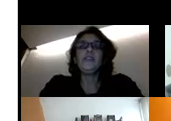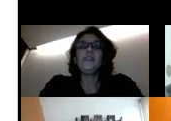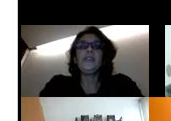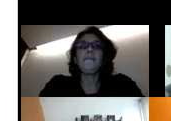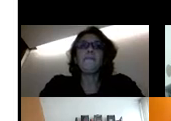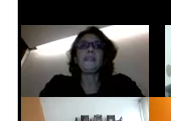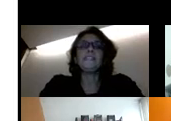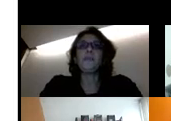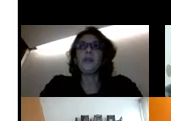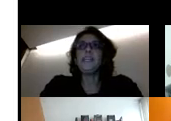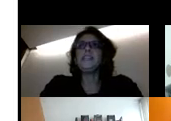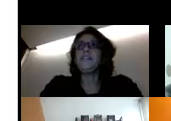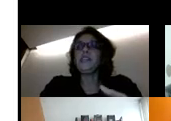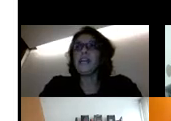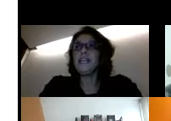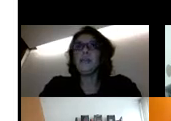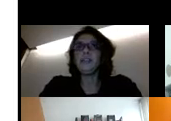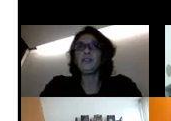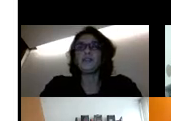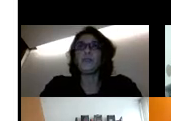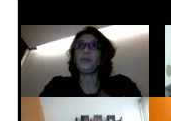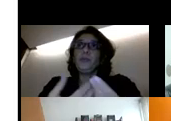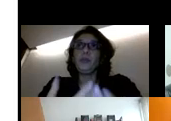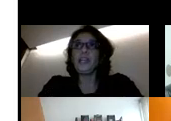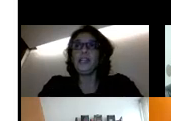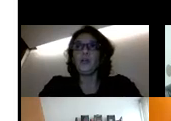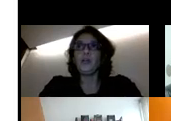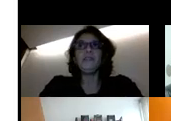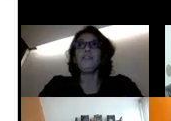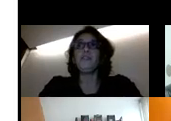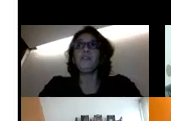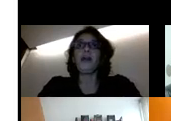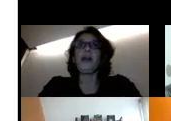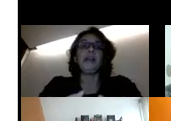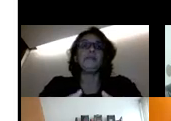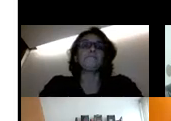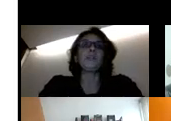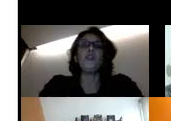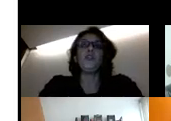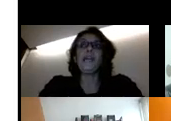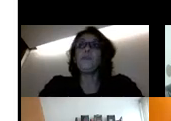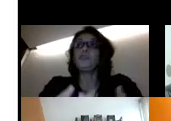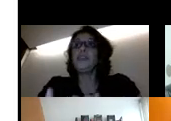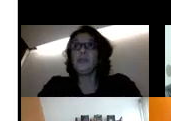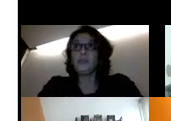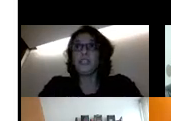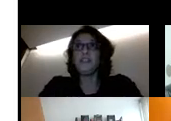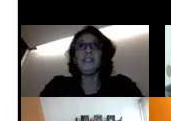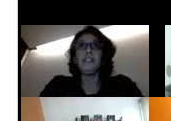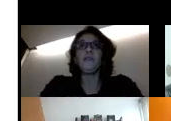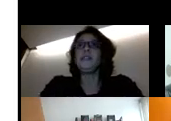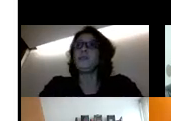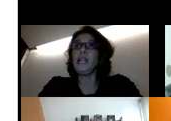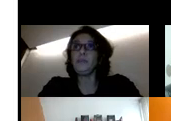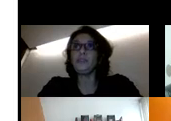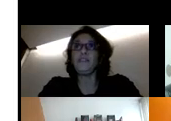donde se pueden identificar elementos propios de la lengua de forma lo más espontánea posible,